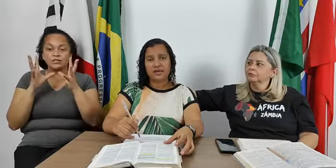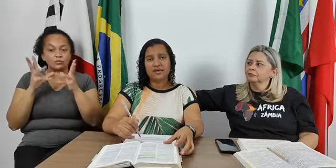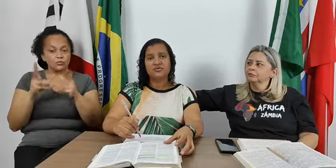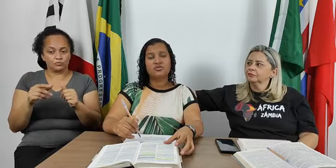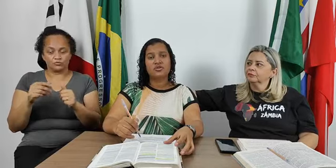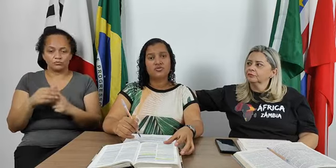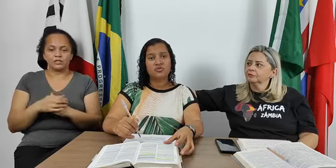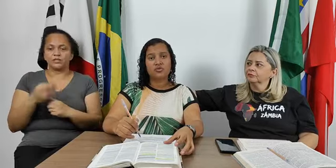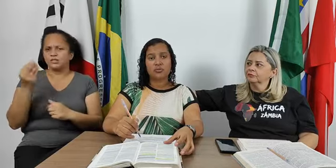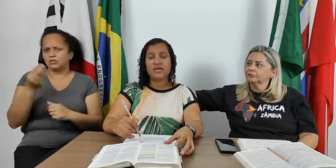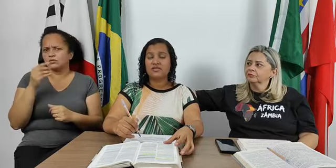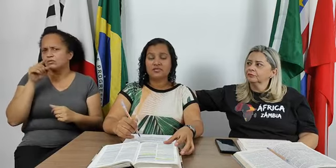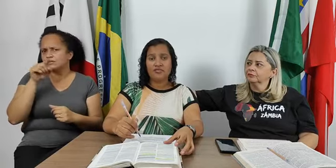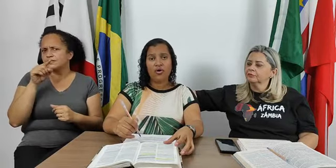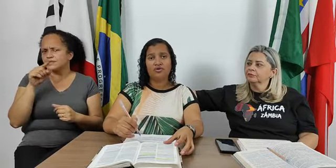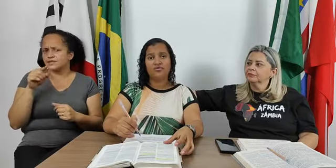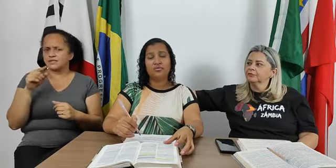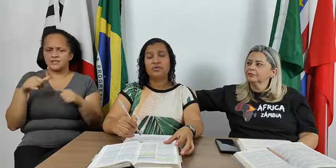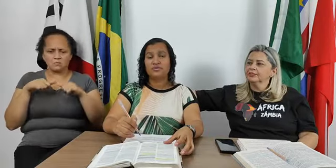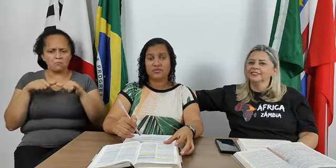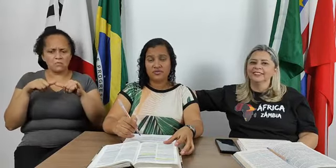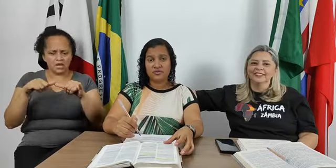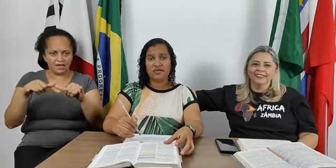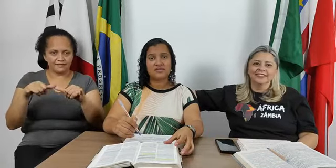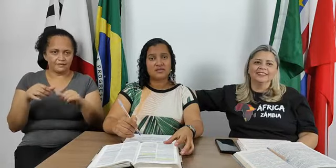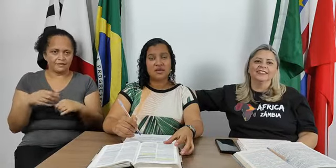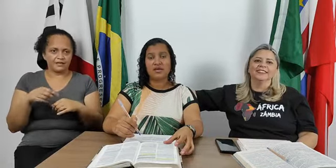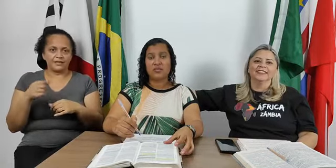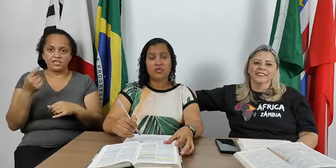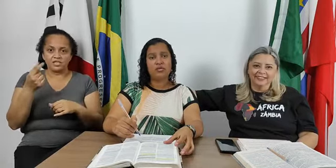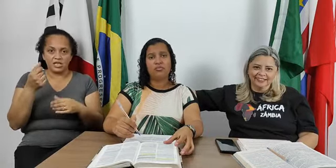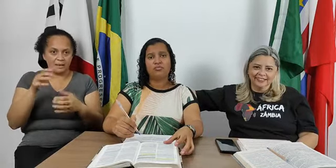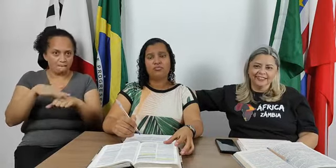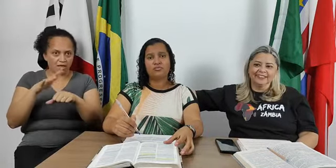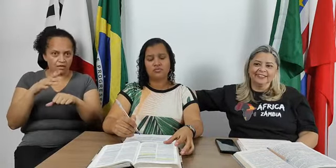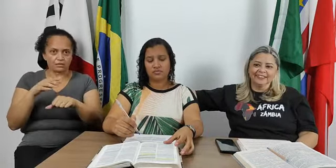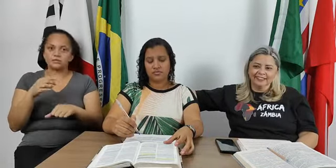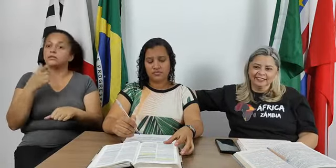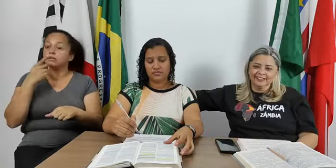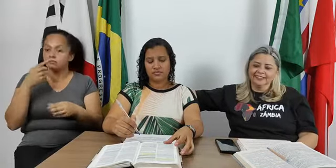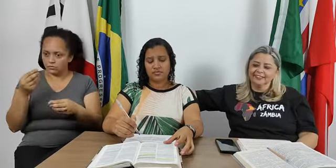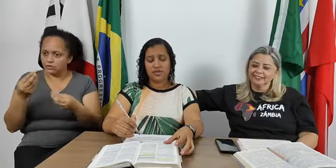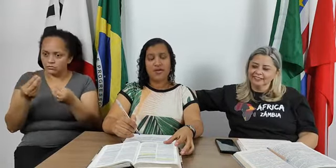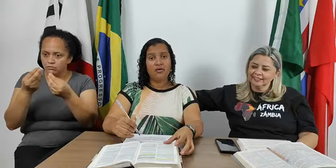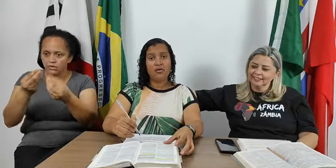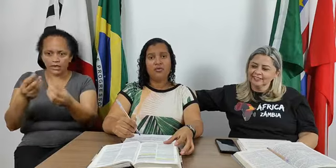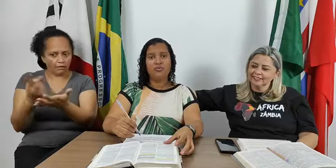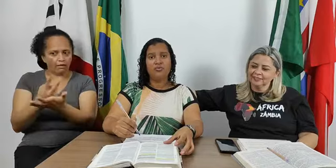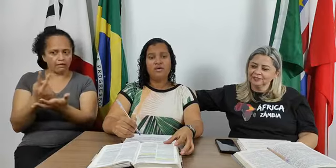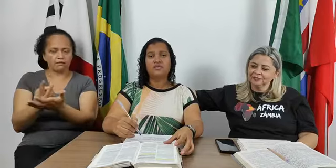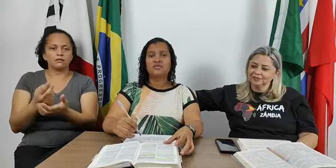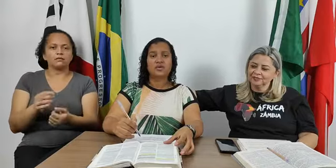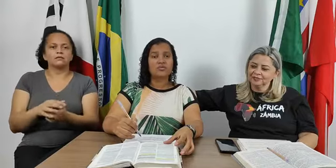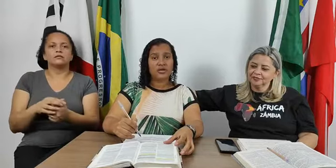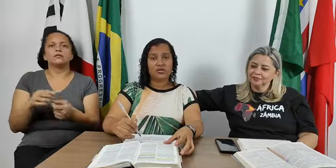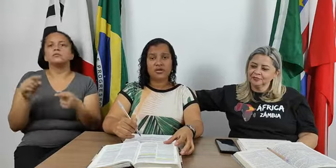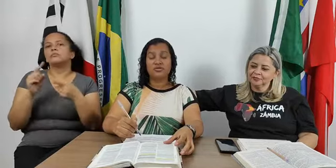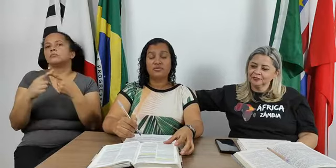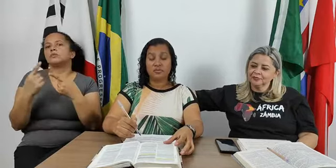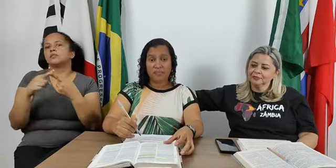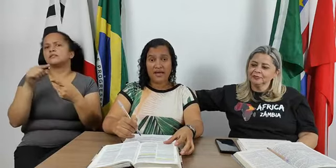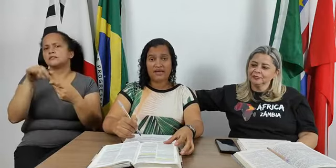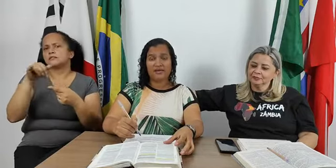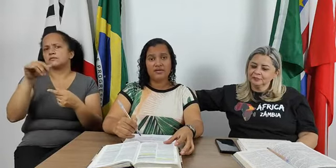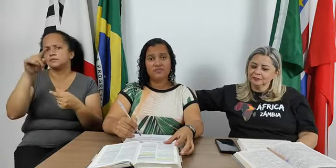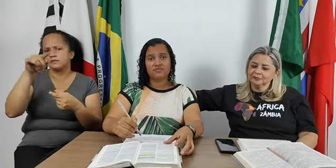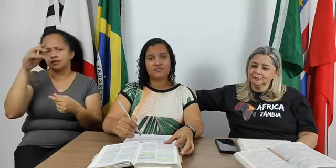for no mercado que te der um troco a mais, devolve, porque se você ficar sabendo, é roubo. É roubo. Se você contrair uma